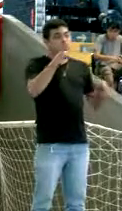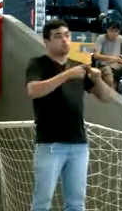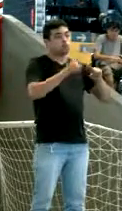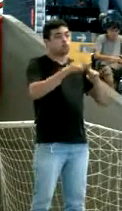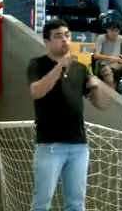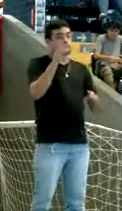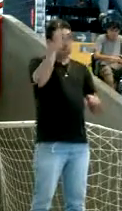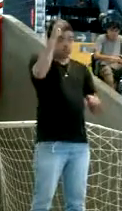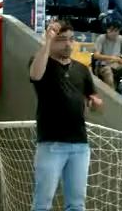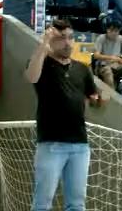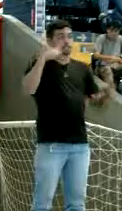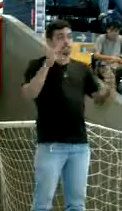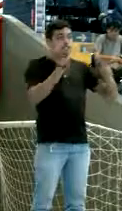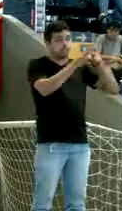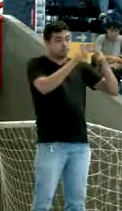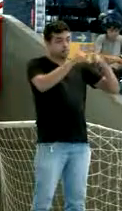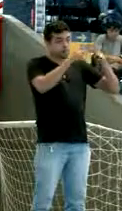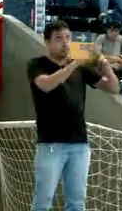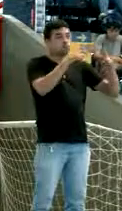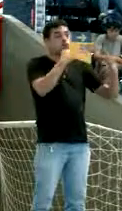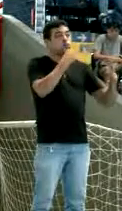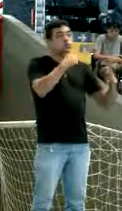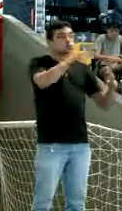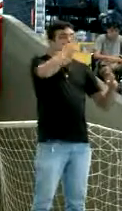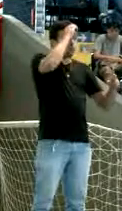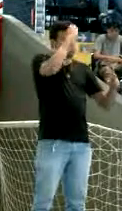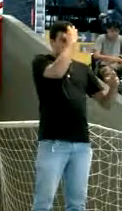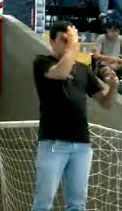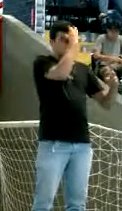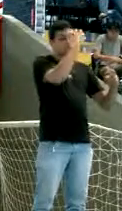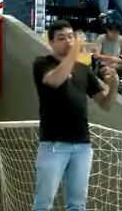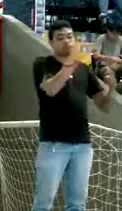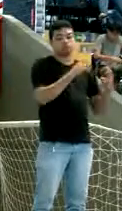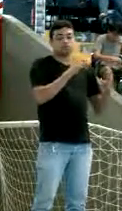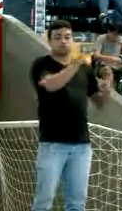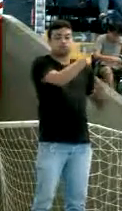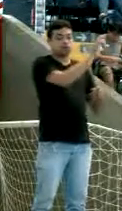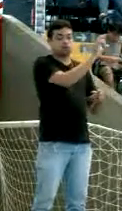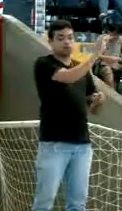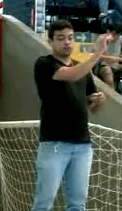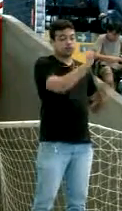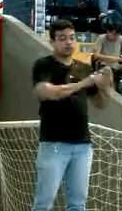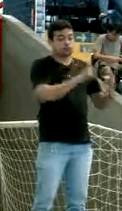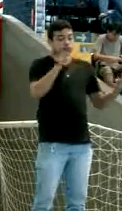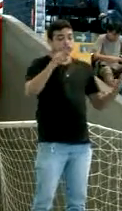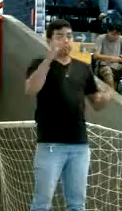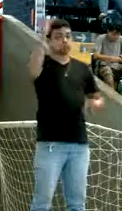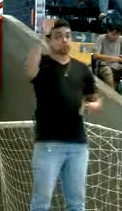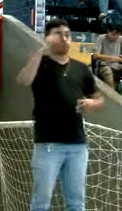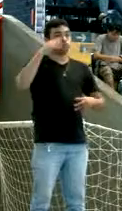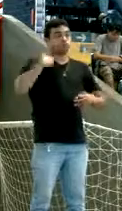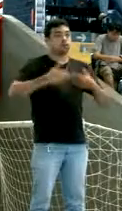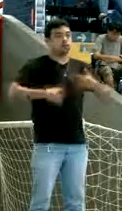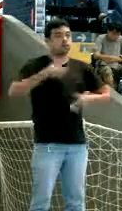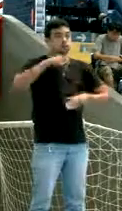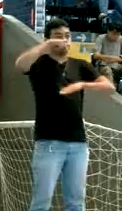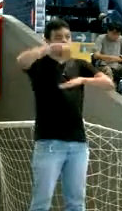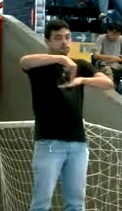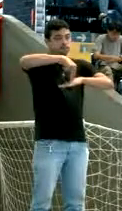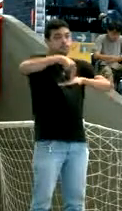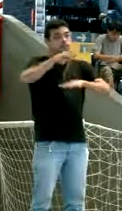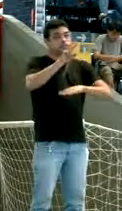guerreia contra Golias, e o Davi de Michelangelo está numa posição real, é o